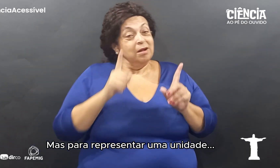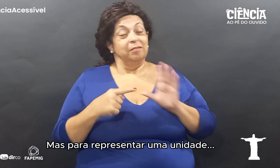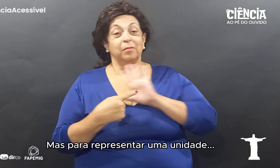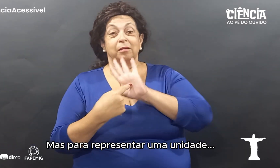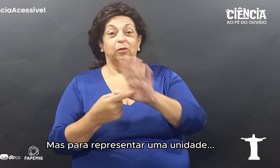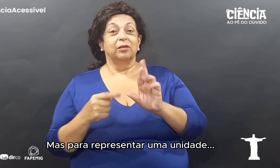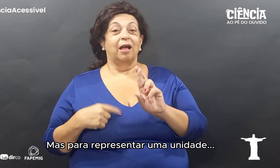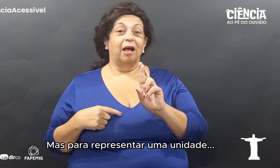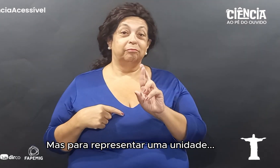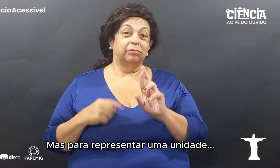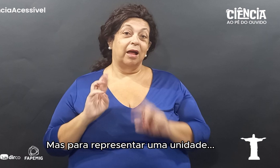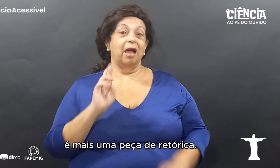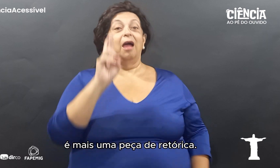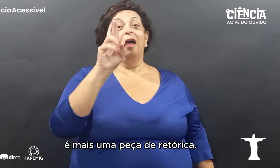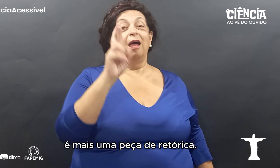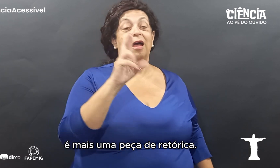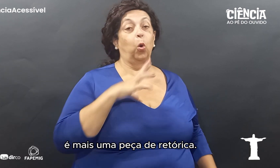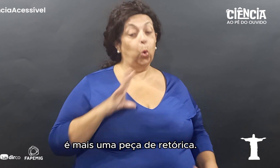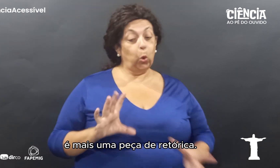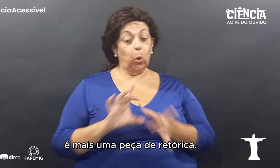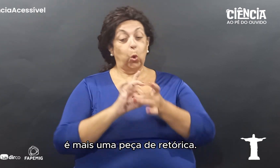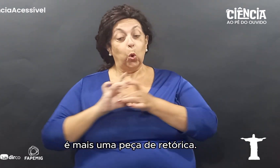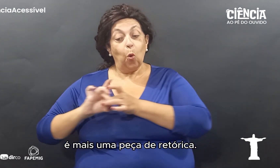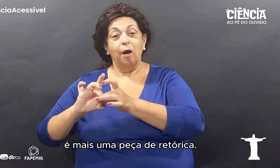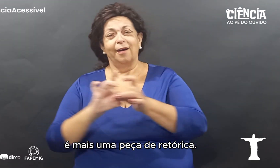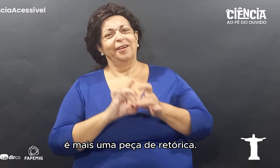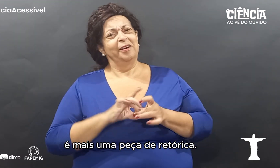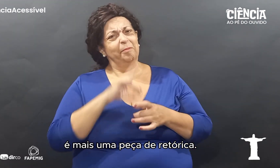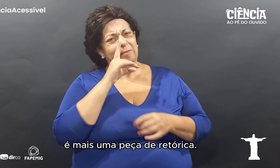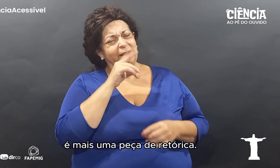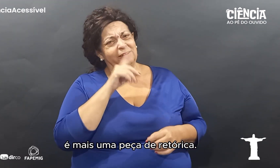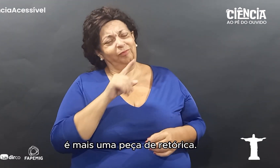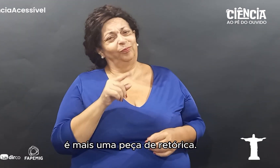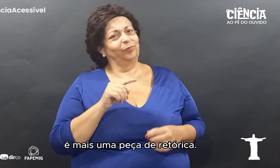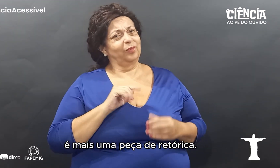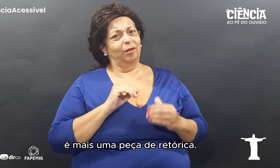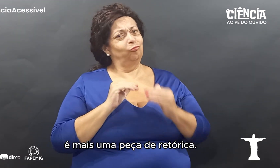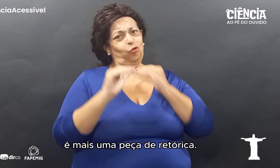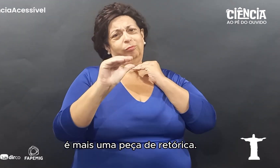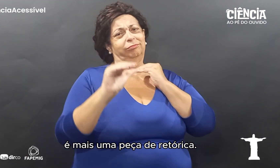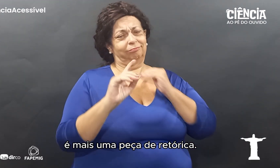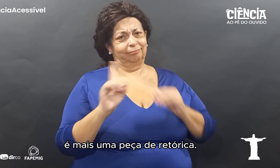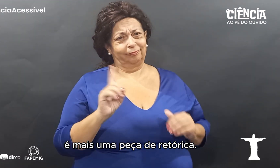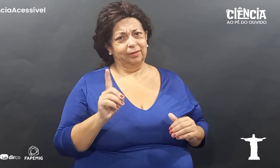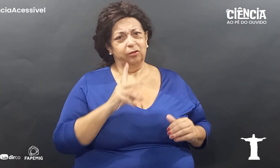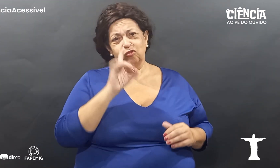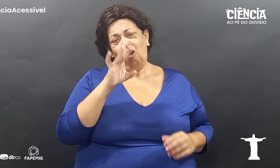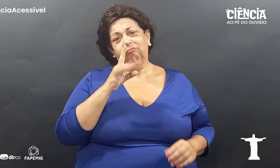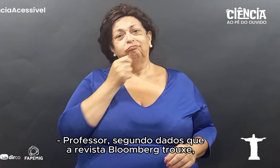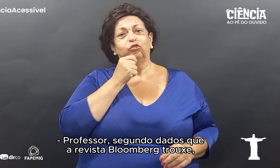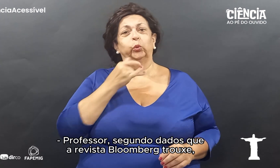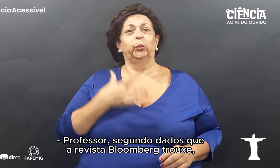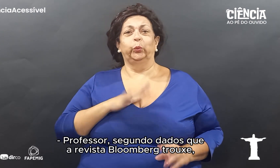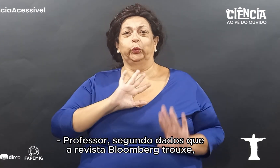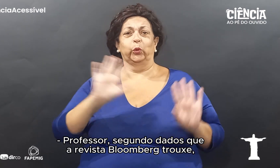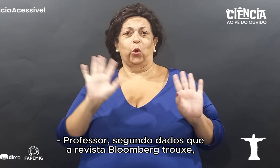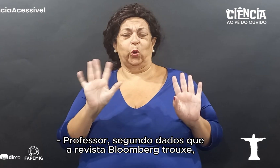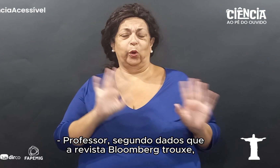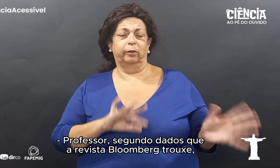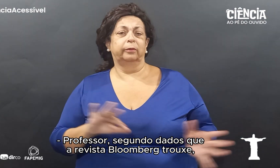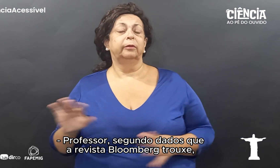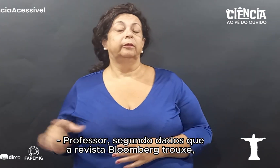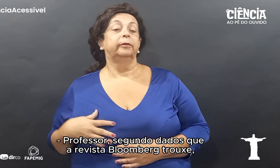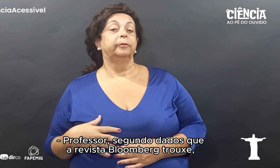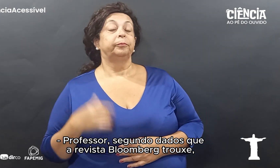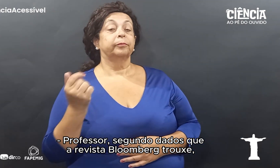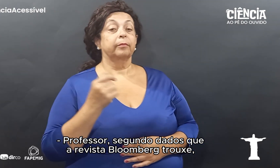representar uma unidade, é mais uma peça de retórica. Professor,